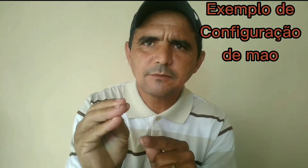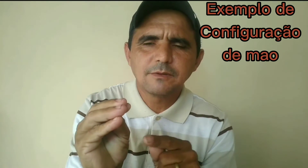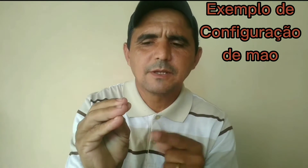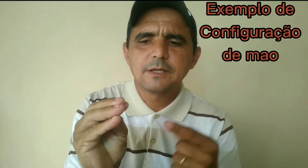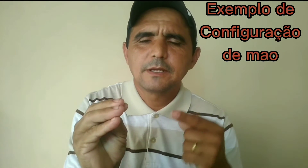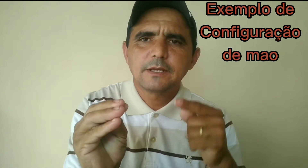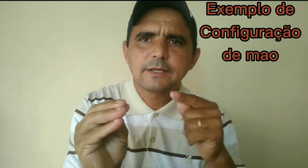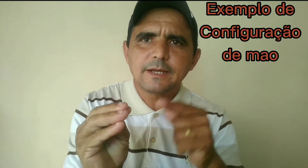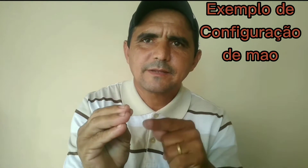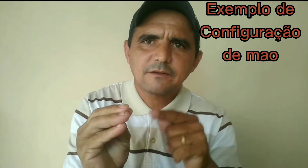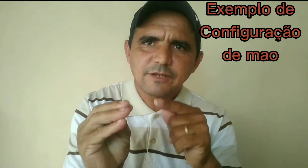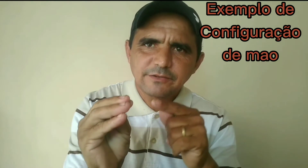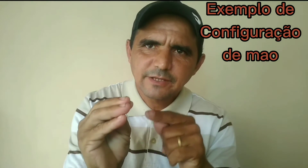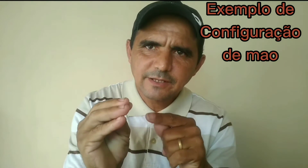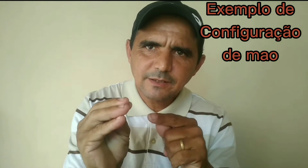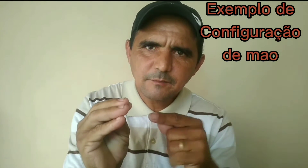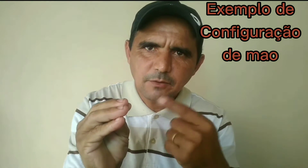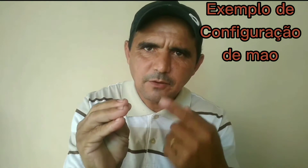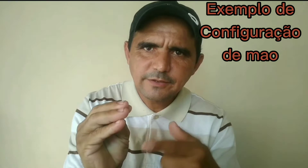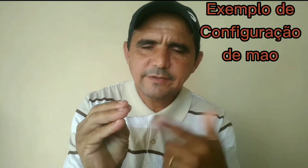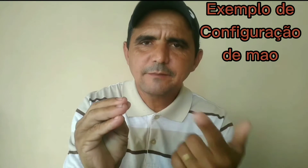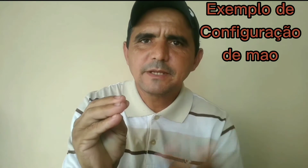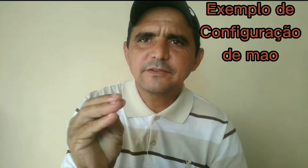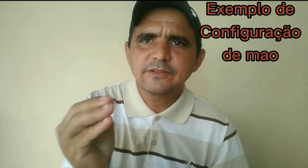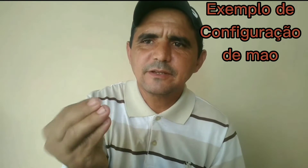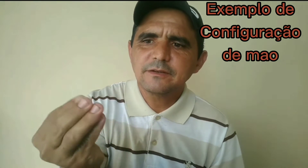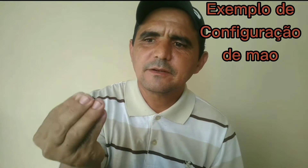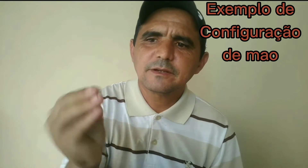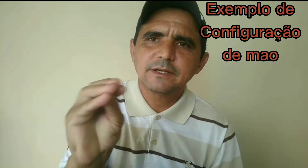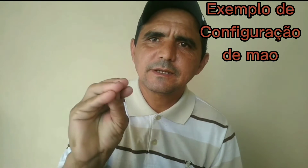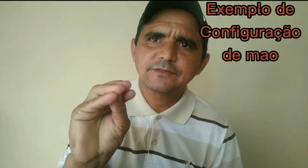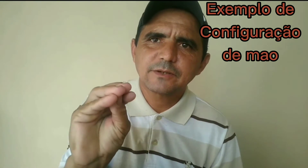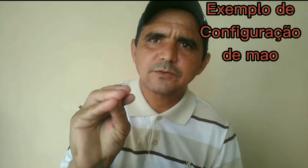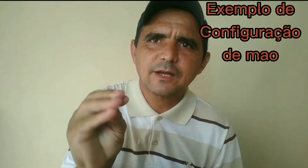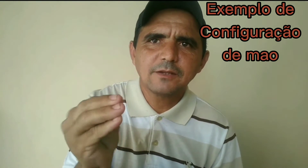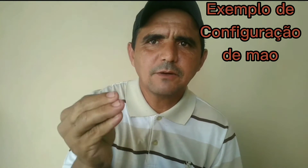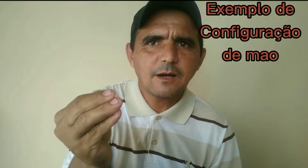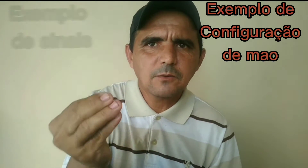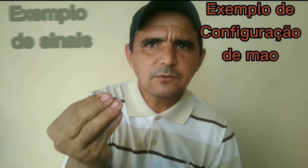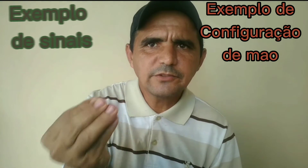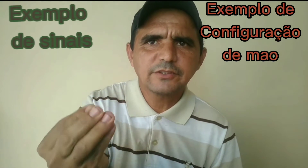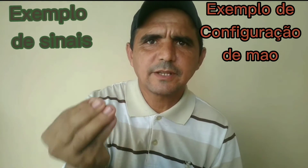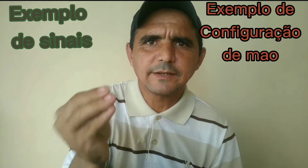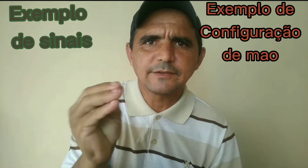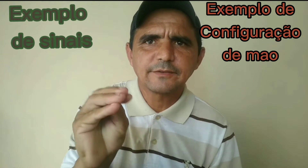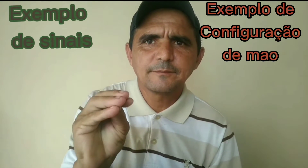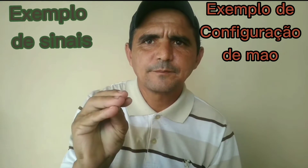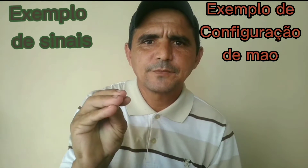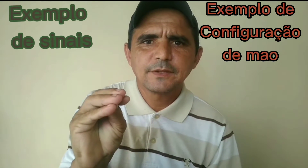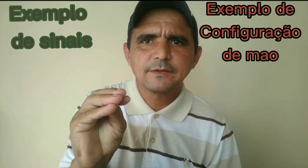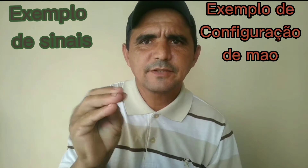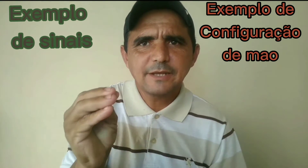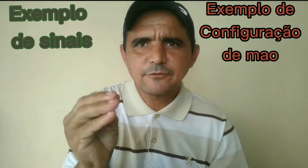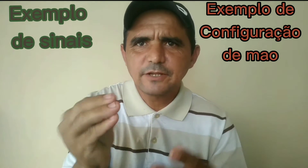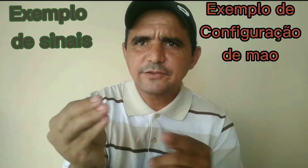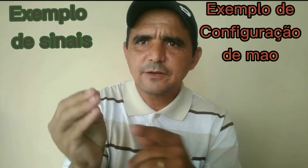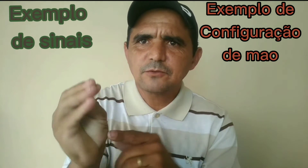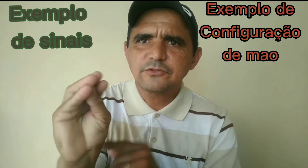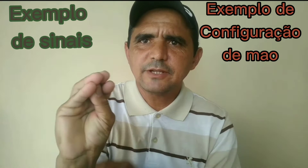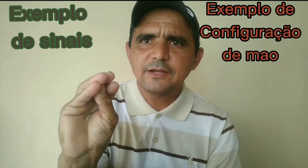mão, que através dela pode também ser executado alguns sinais. Você deve conhecer alguns sinais